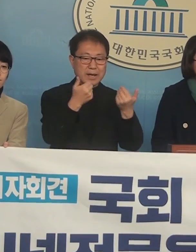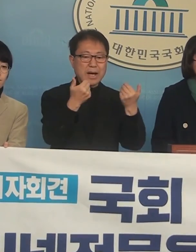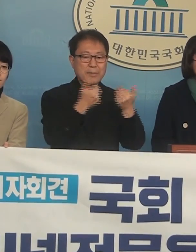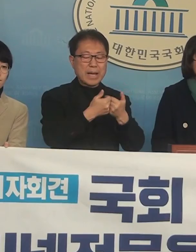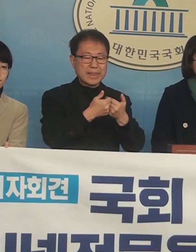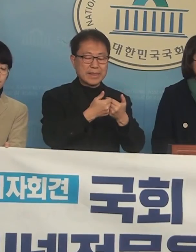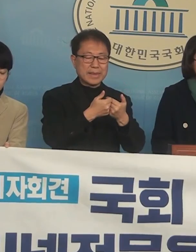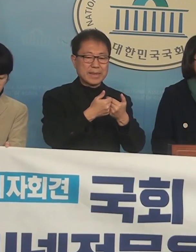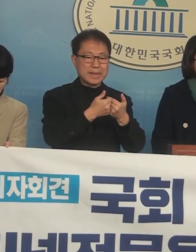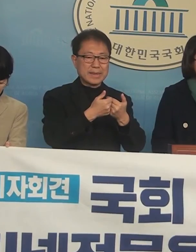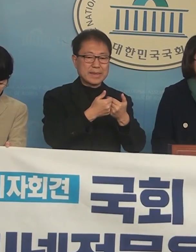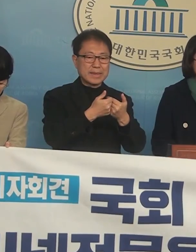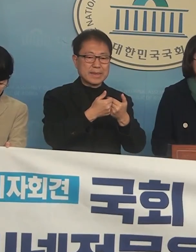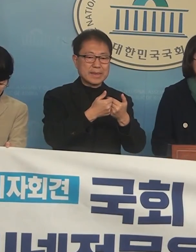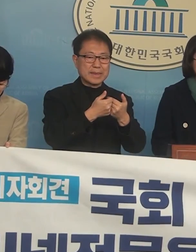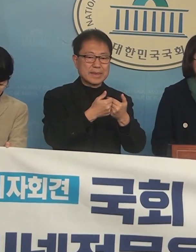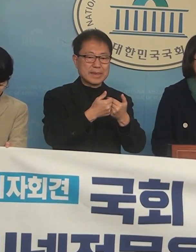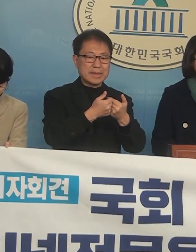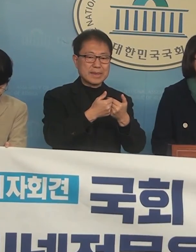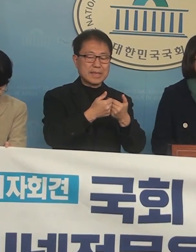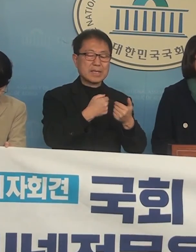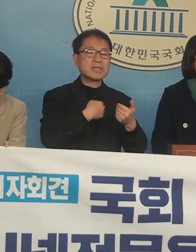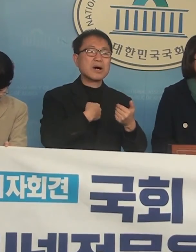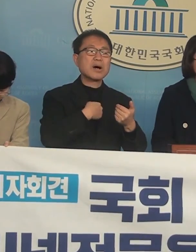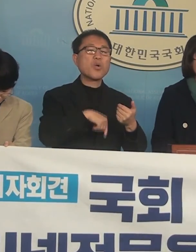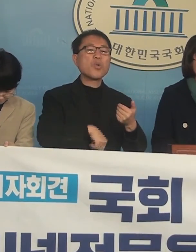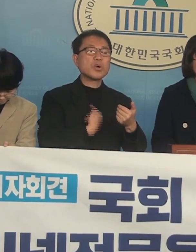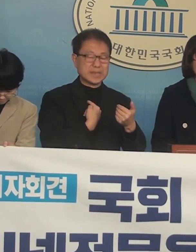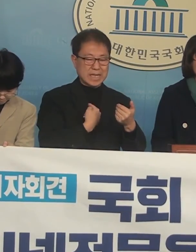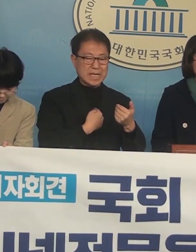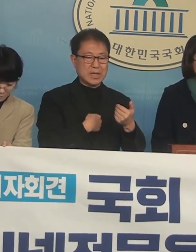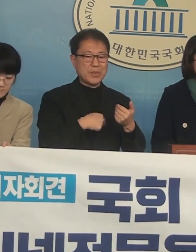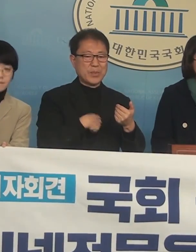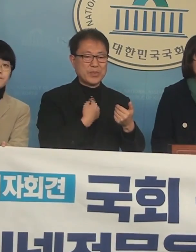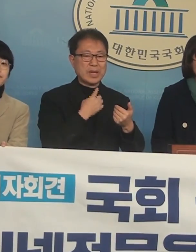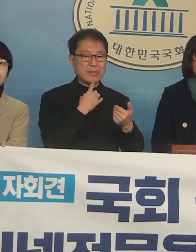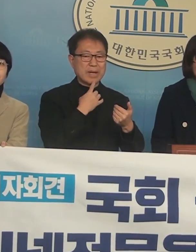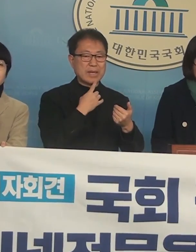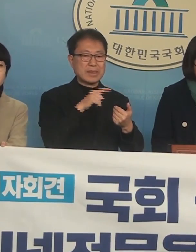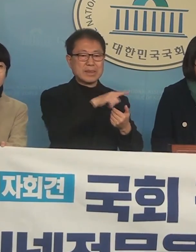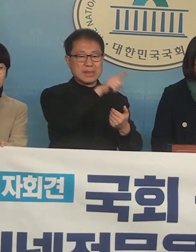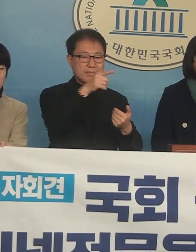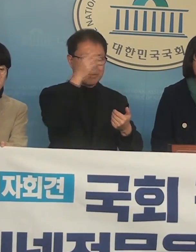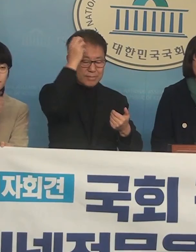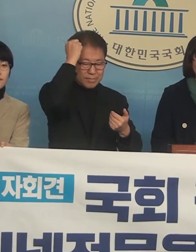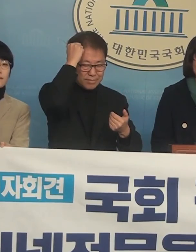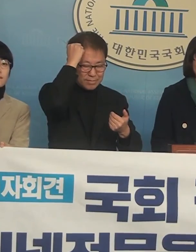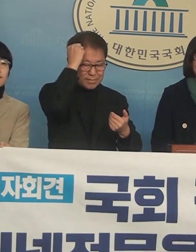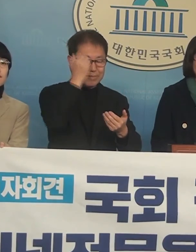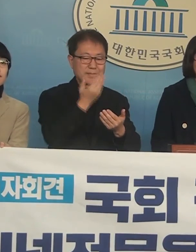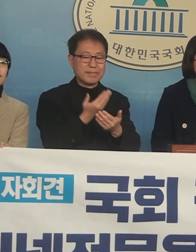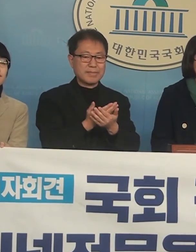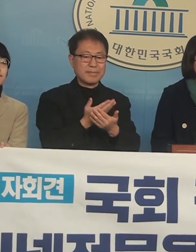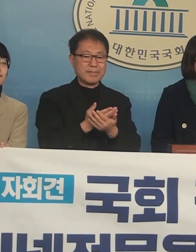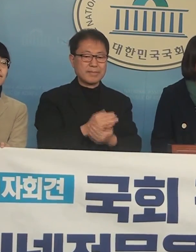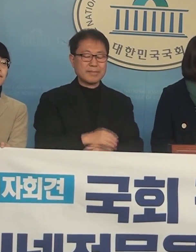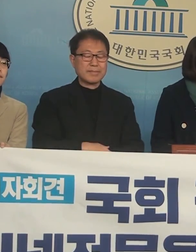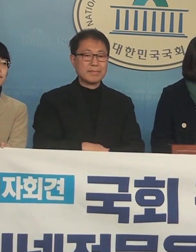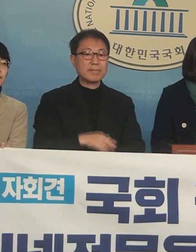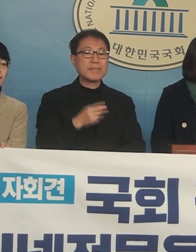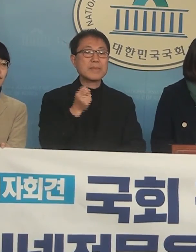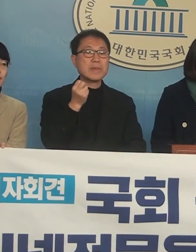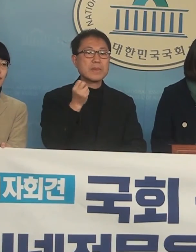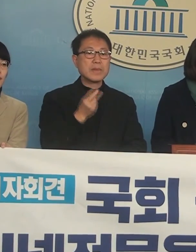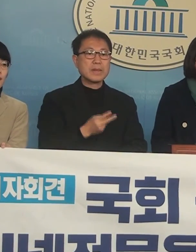반대하는 정무위 국회의원이 저 혼자뿐이라는 사실 똑똑히 기억해 주시길 바랍니다.